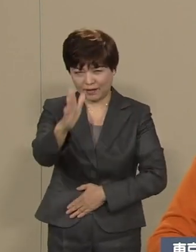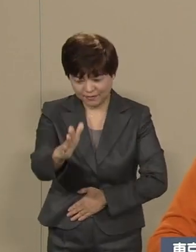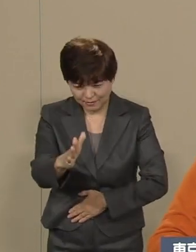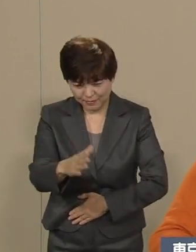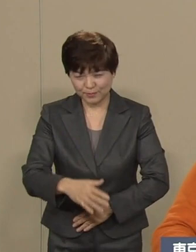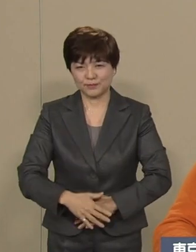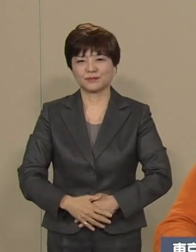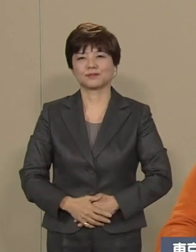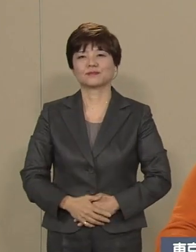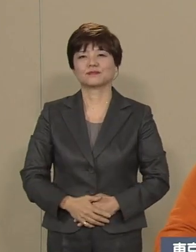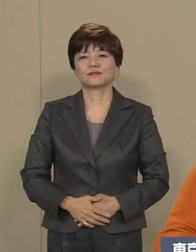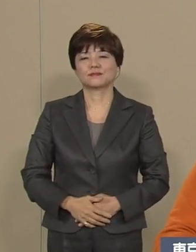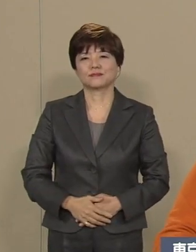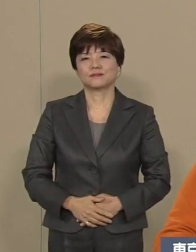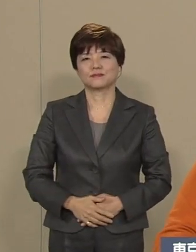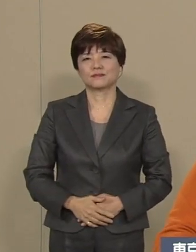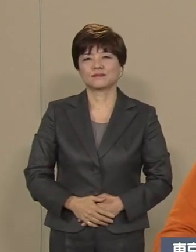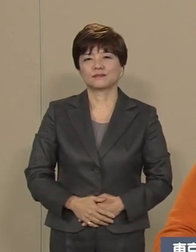し